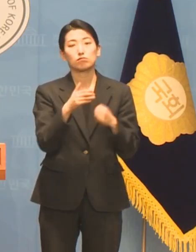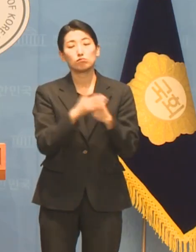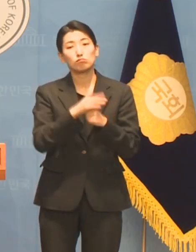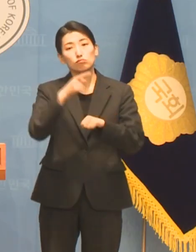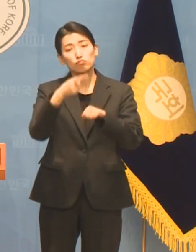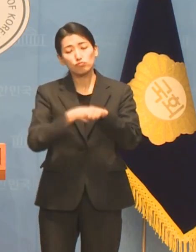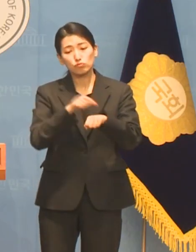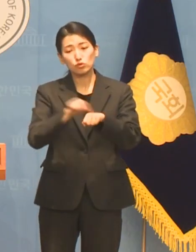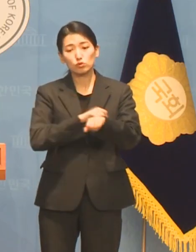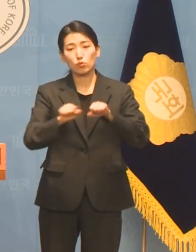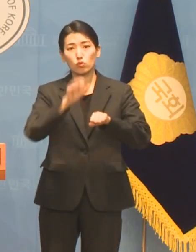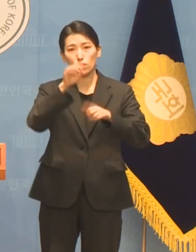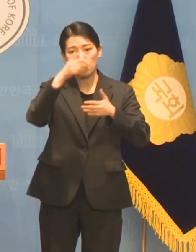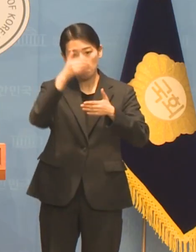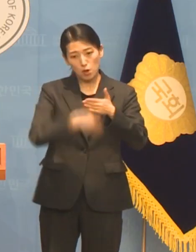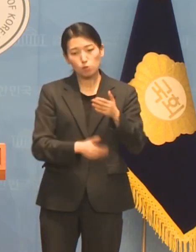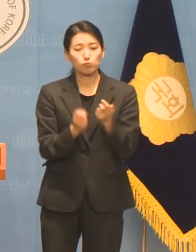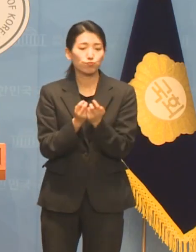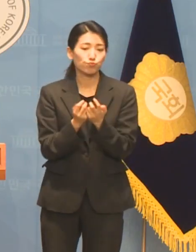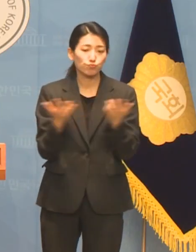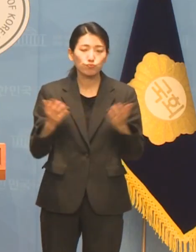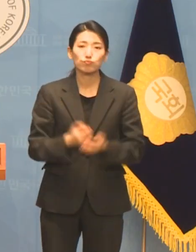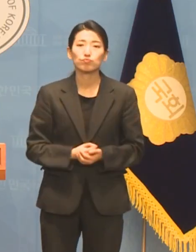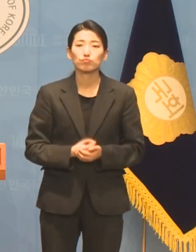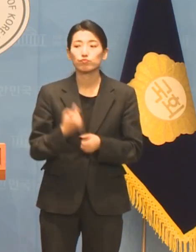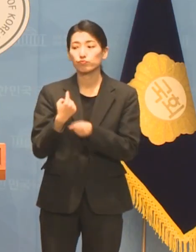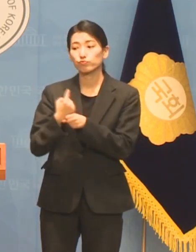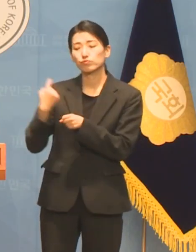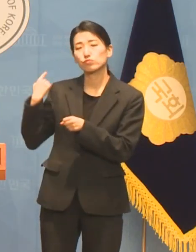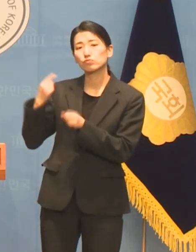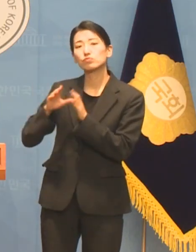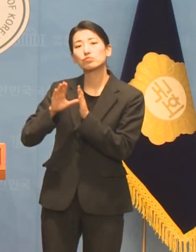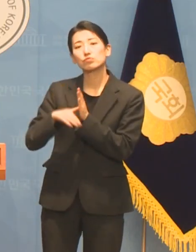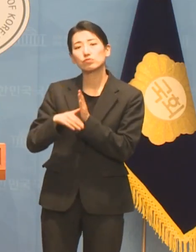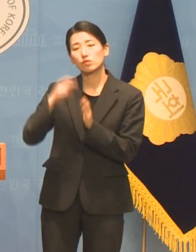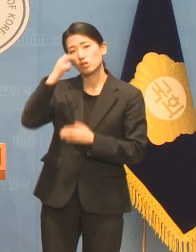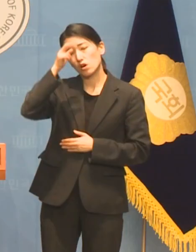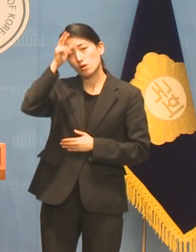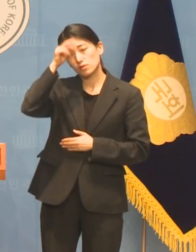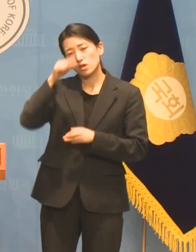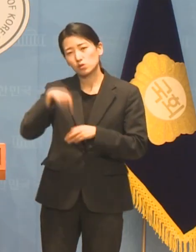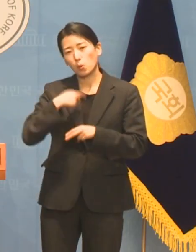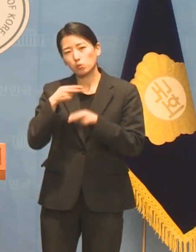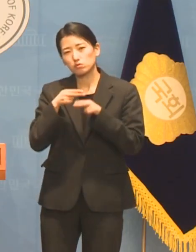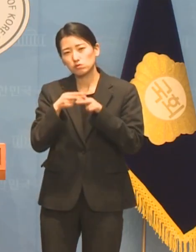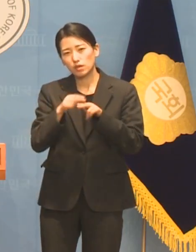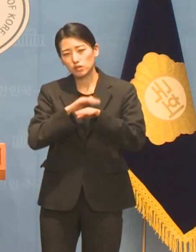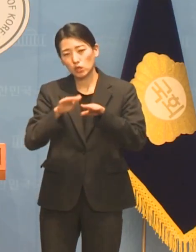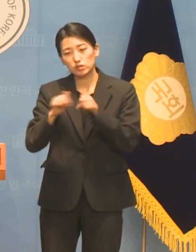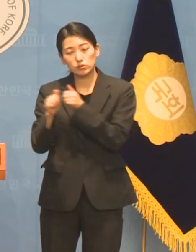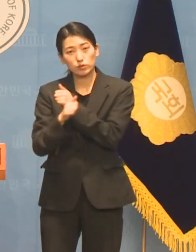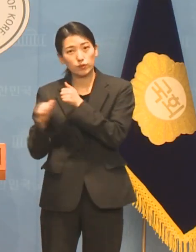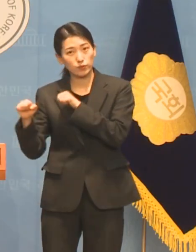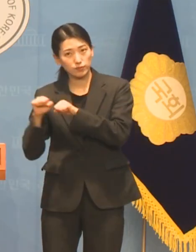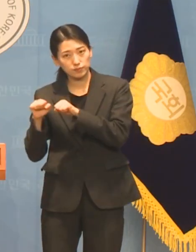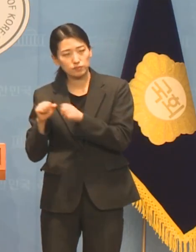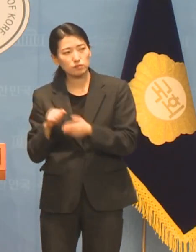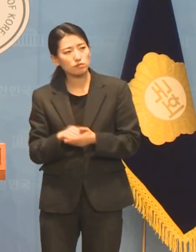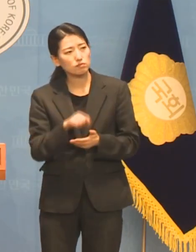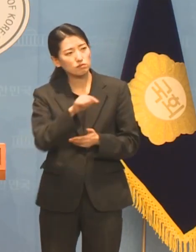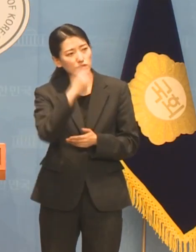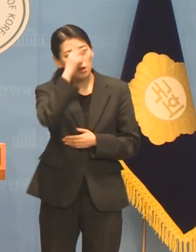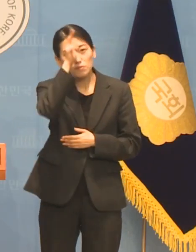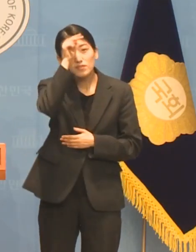당연한 조치였습니다. 지난 2024년 우리 당 검찰 독재 정치 탄압위원회가 지적한 검찰의 소고기